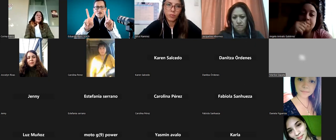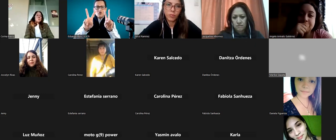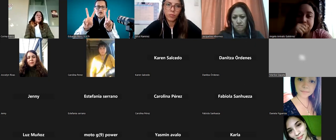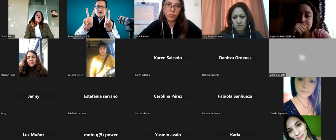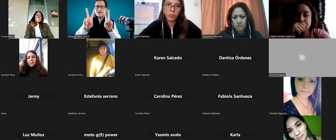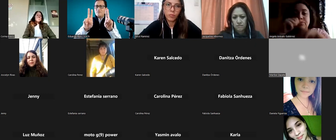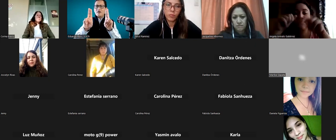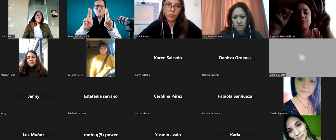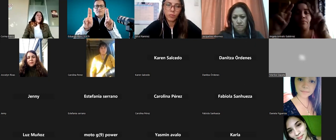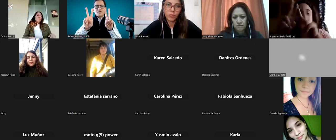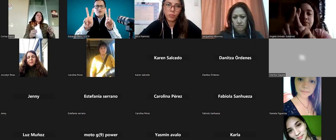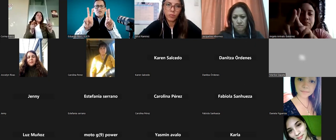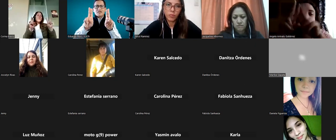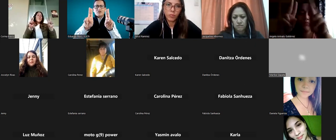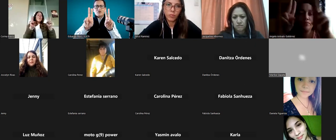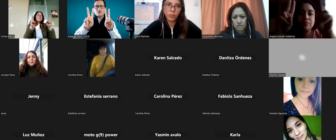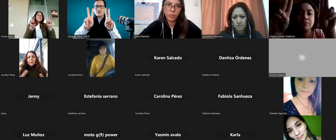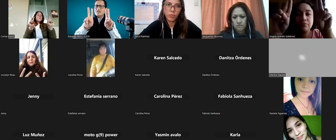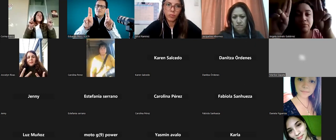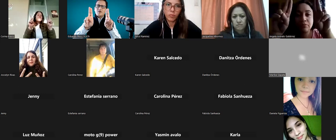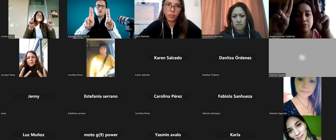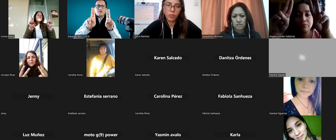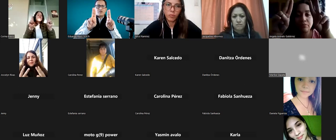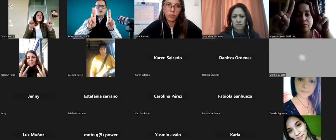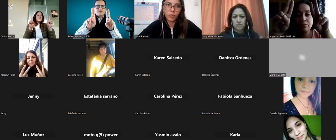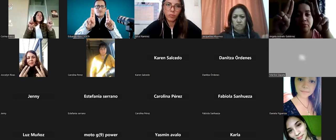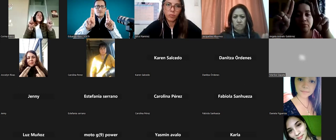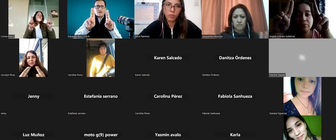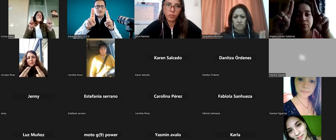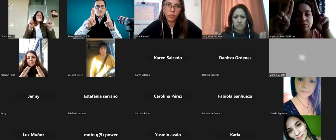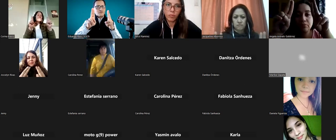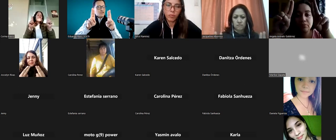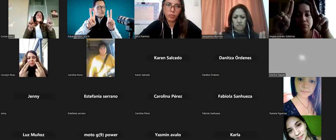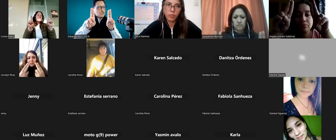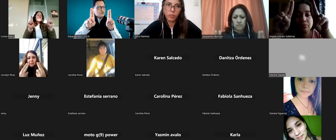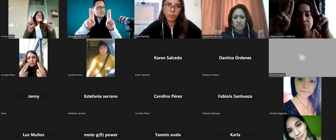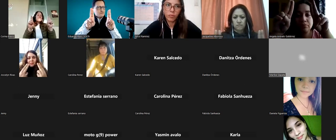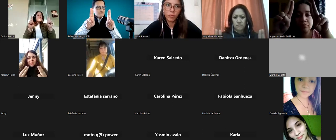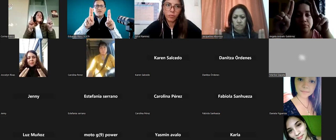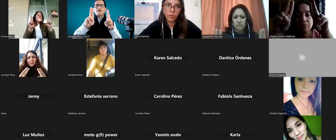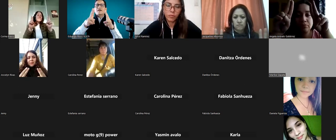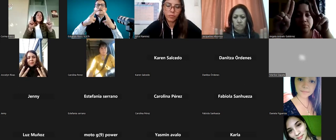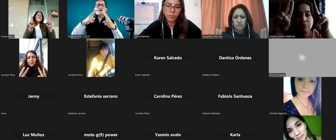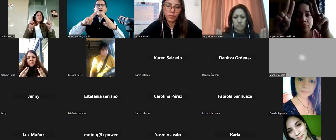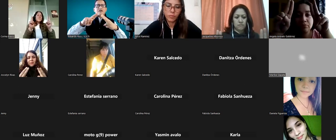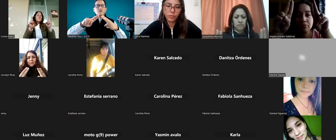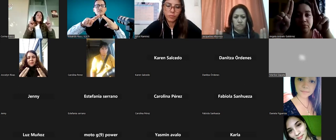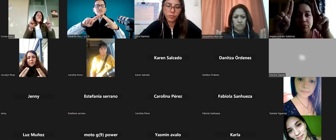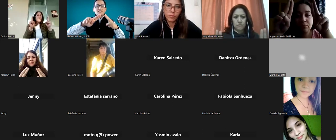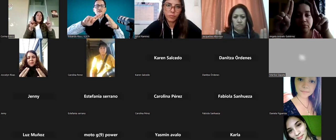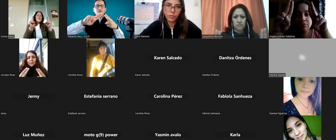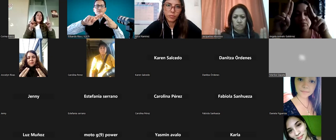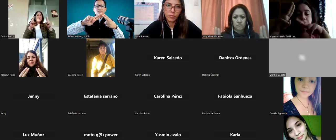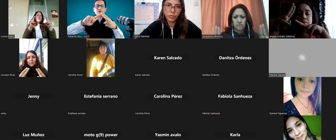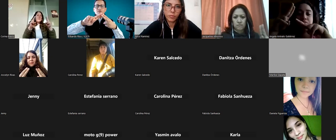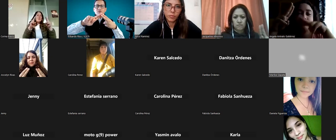vamos a colocar ambas manos con el dedito índice medio juntitos, como si fueran dos palitos ahí. Ahora vamos a